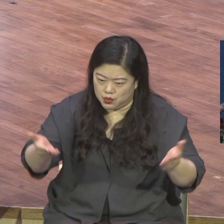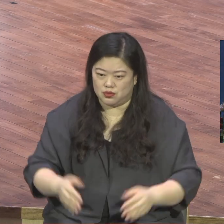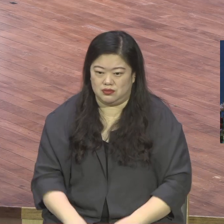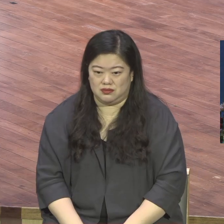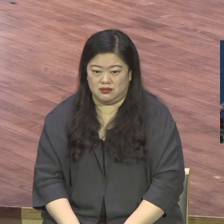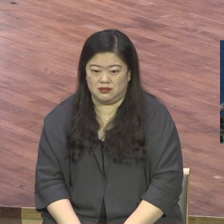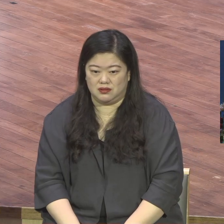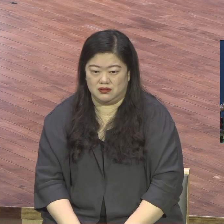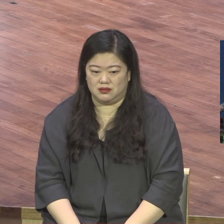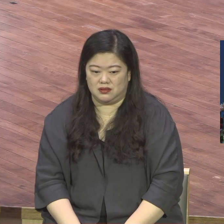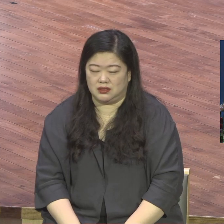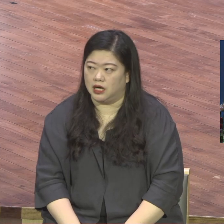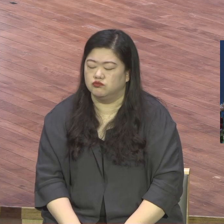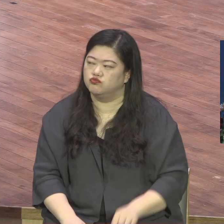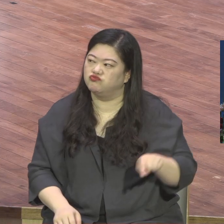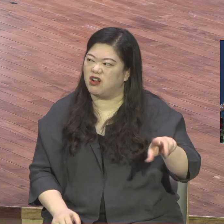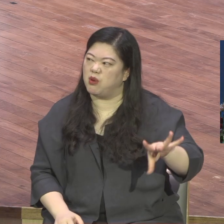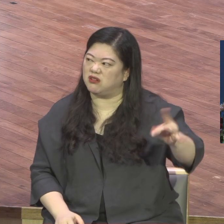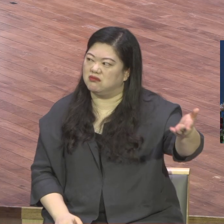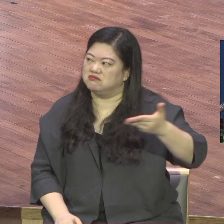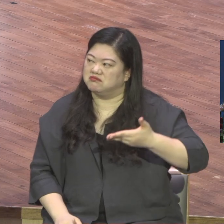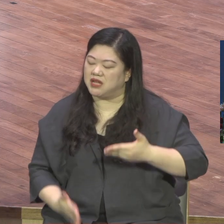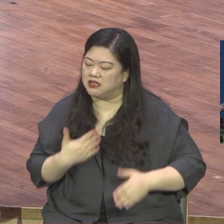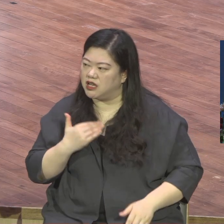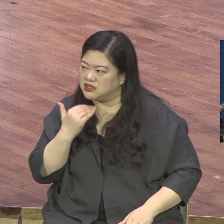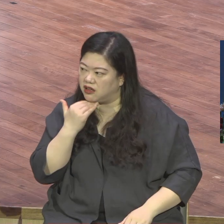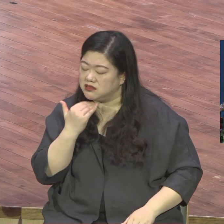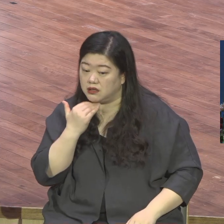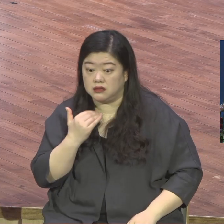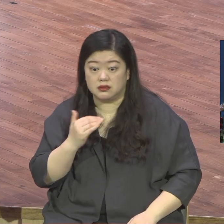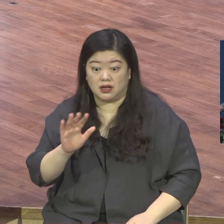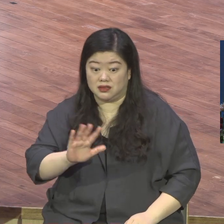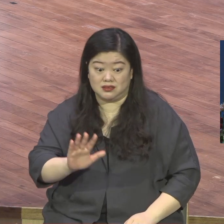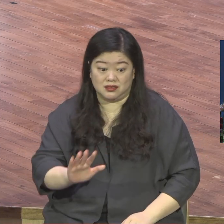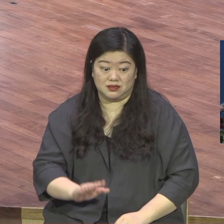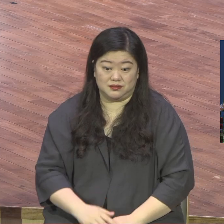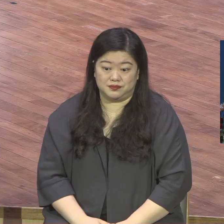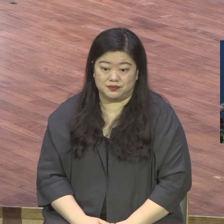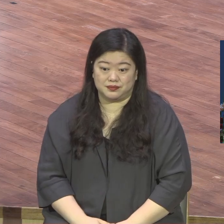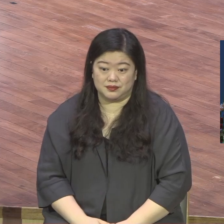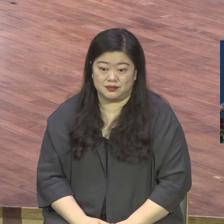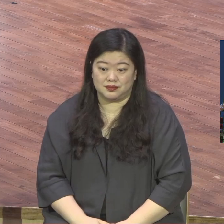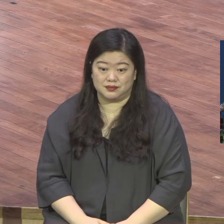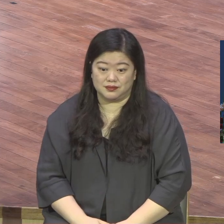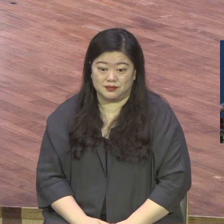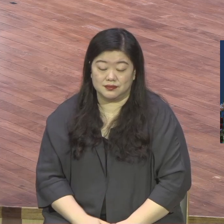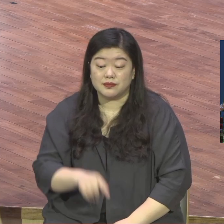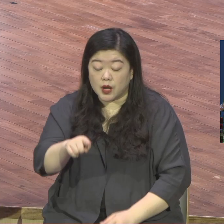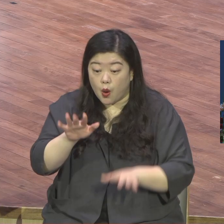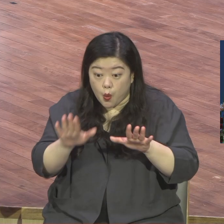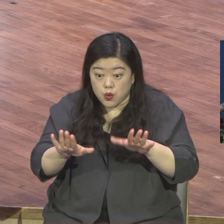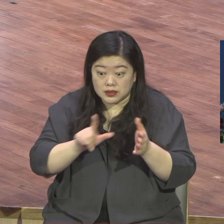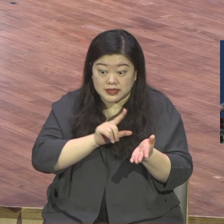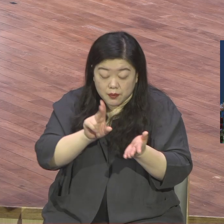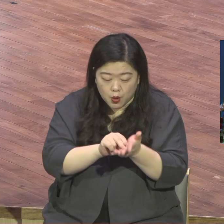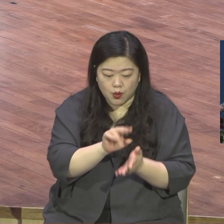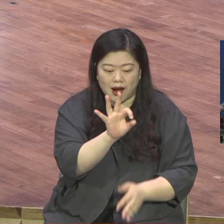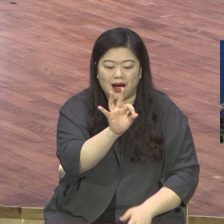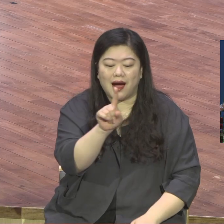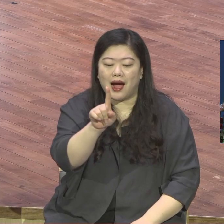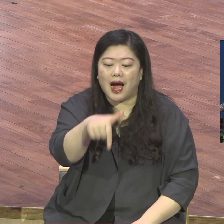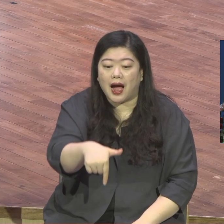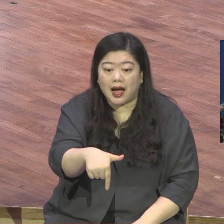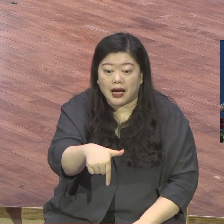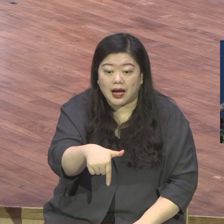속하라 그랬어요. 악을 미워하고 선에 속하라 이 표현하고 있는데 여기서 악은요 사단 마귀를 말하고 선은 예수